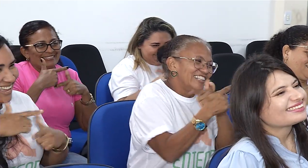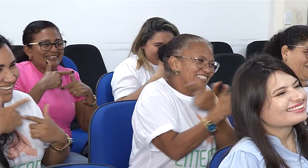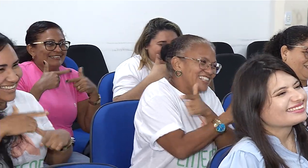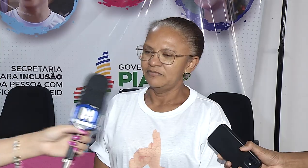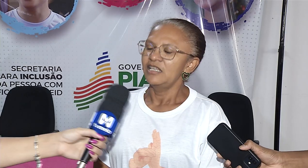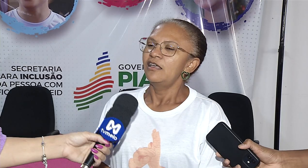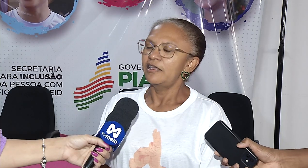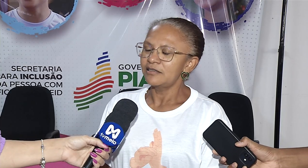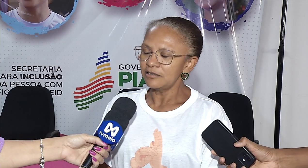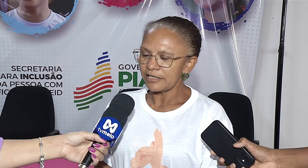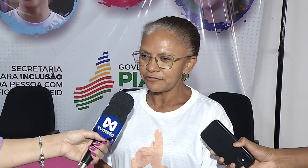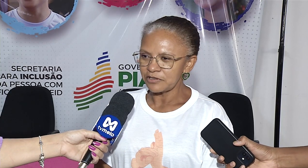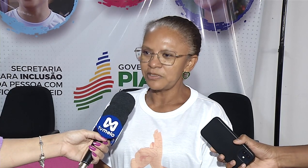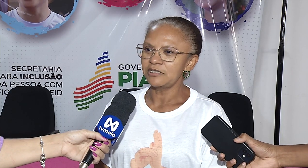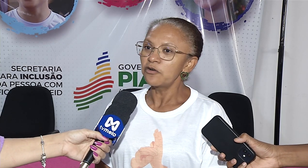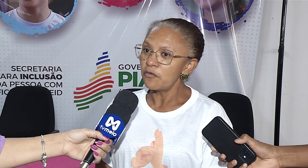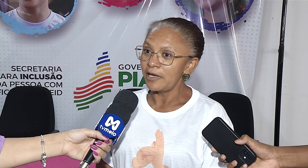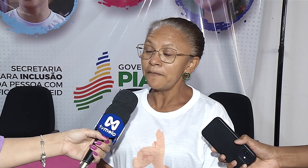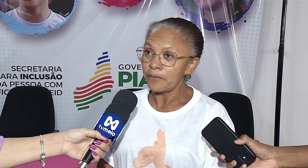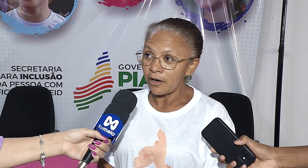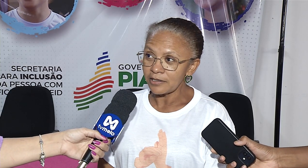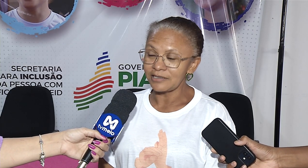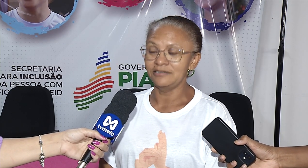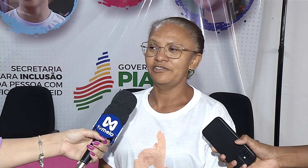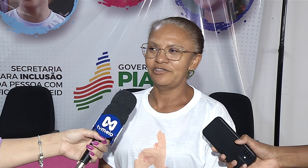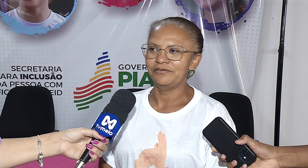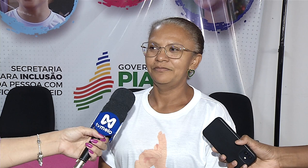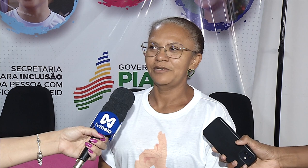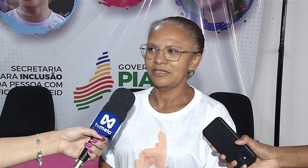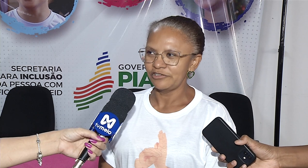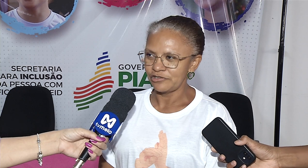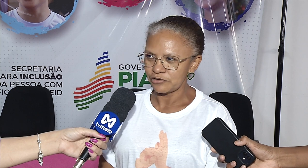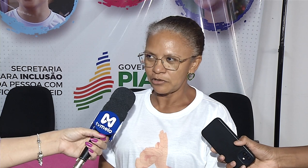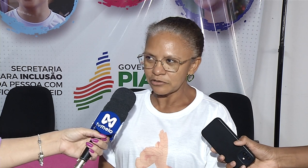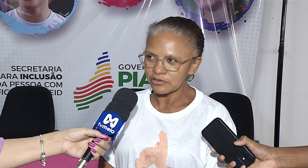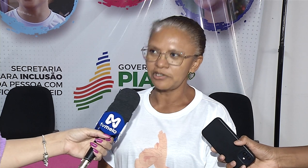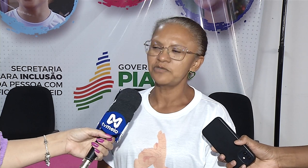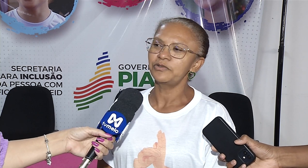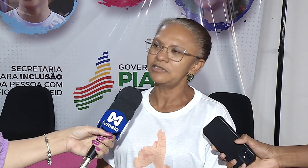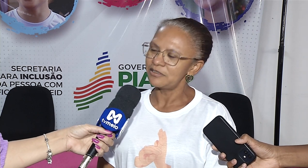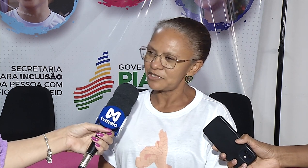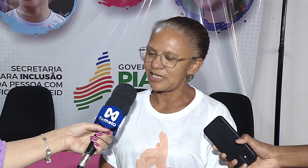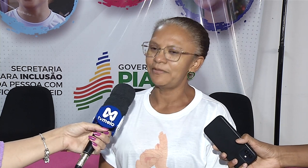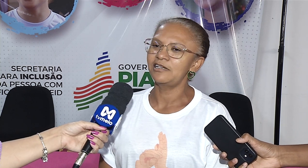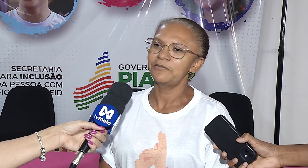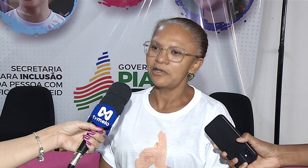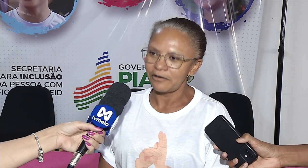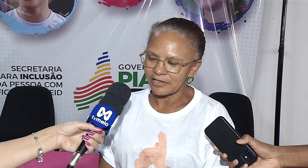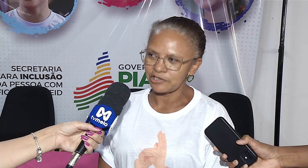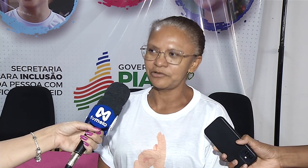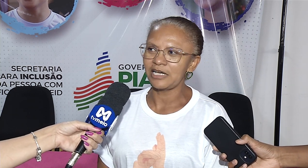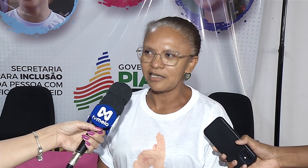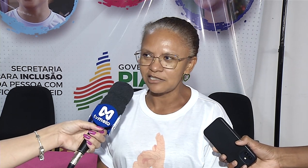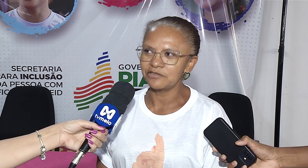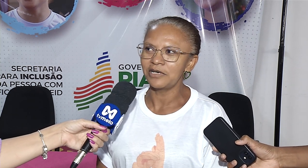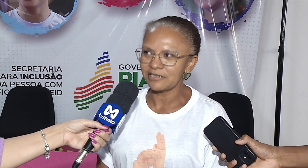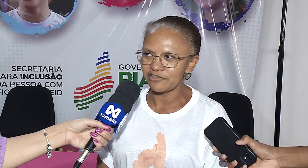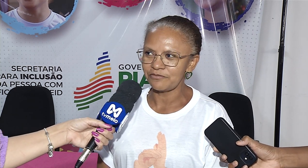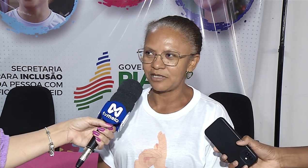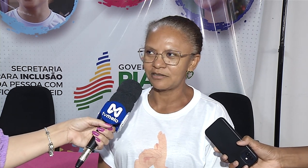SASC. É tanto é fundamental como é importante para que a gente, todos nós, podemos trabalhar melhor e ajudar eles no atendimento,